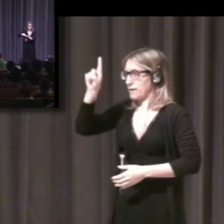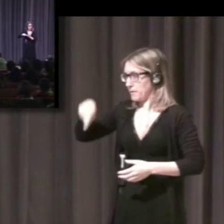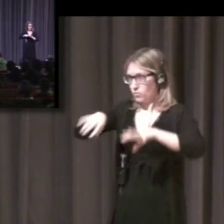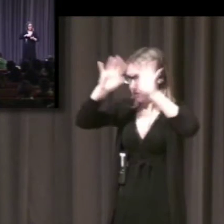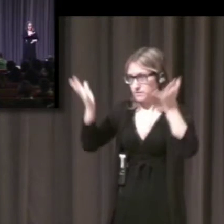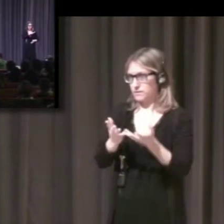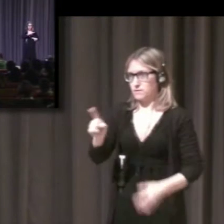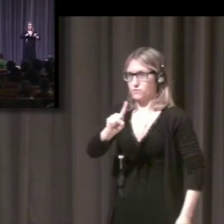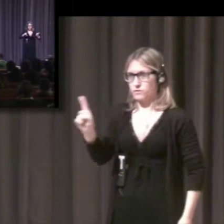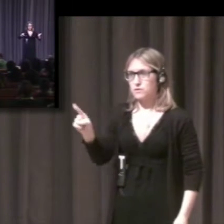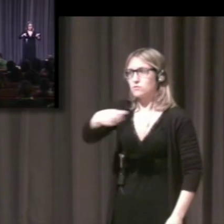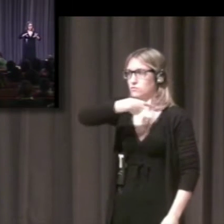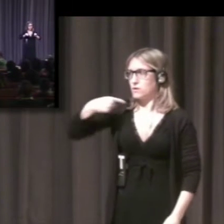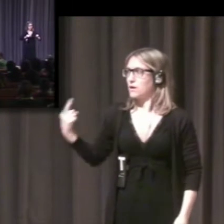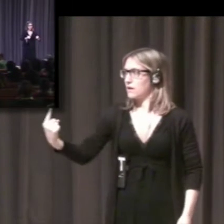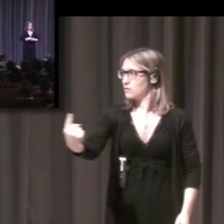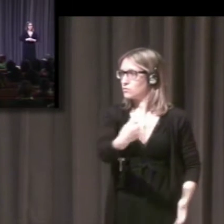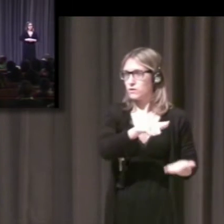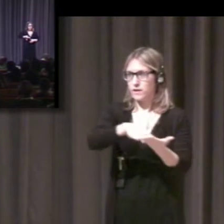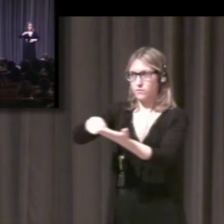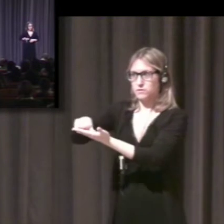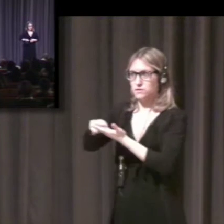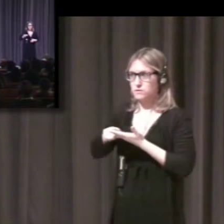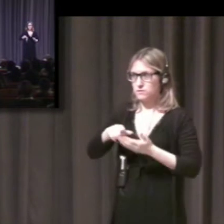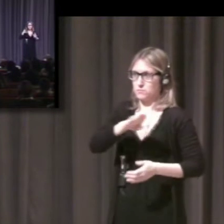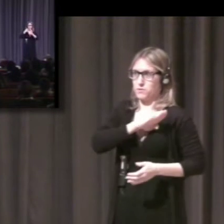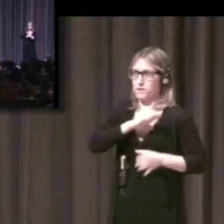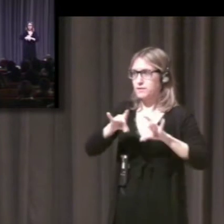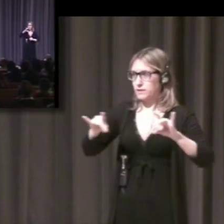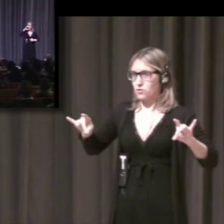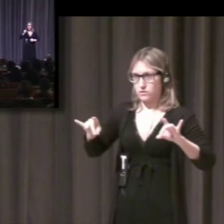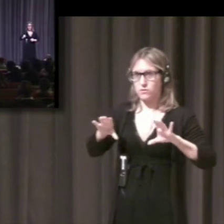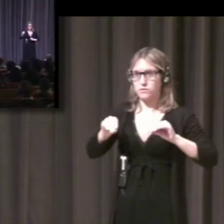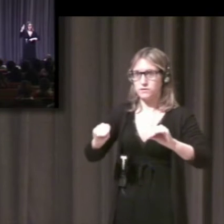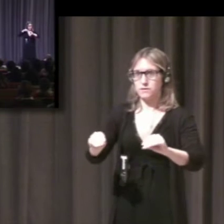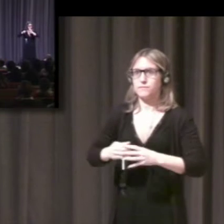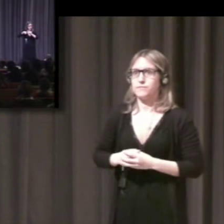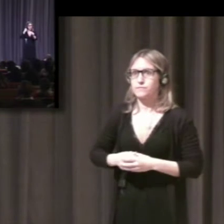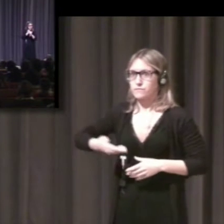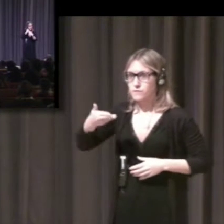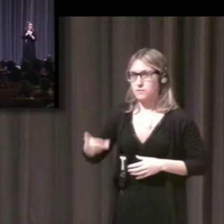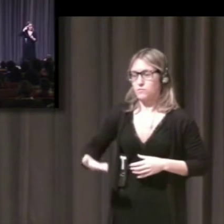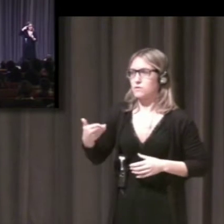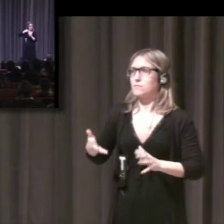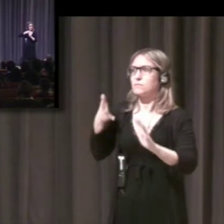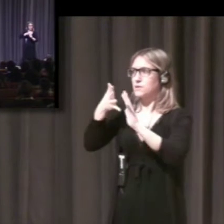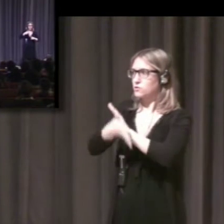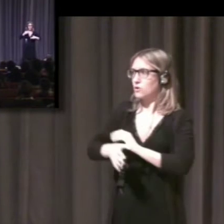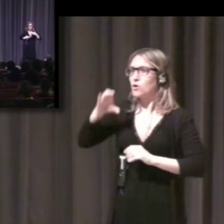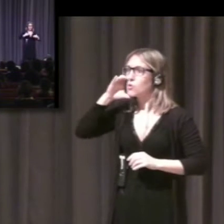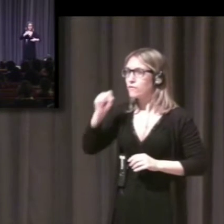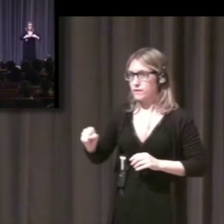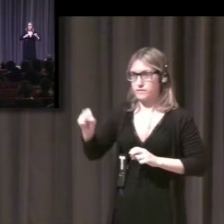del territori. Això és important i per això aquest govern treballa per avançar en el